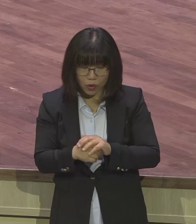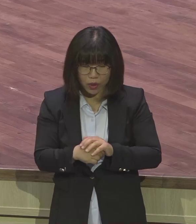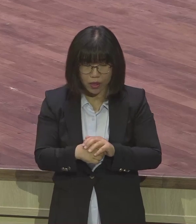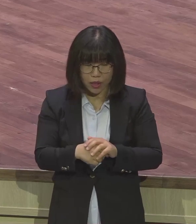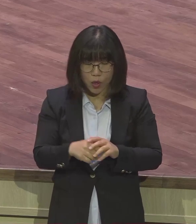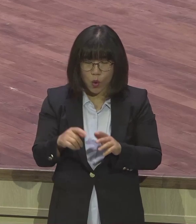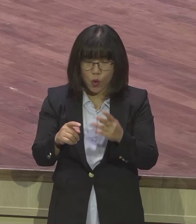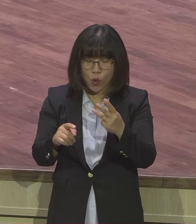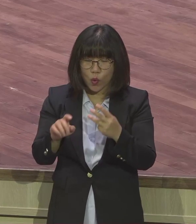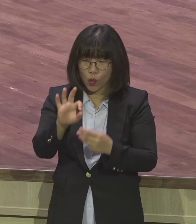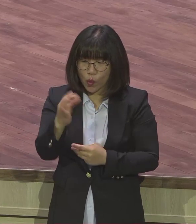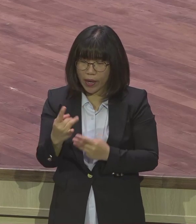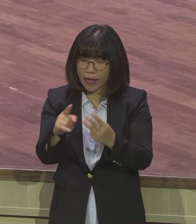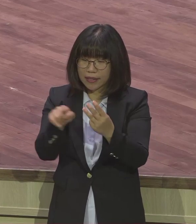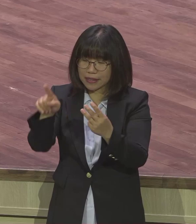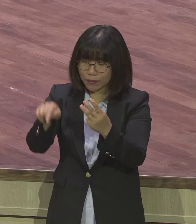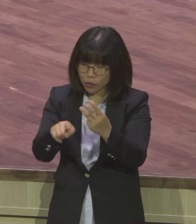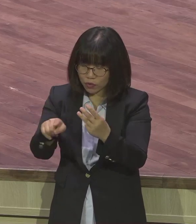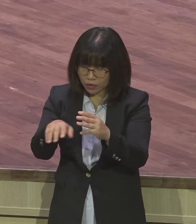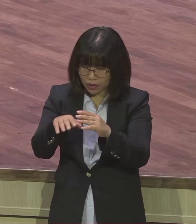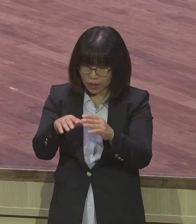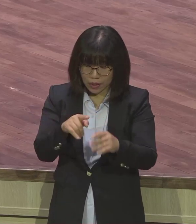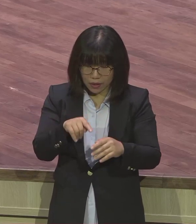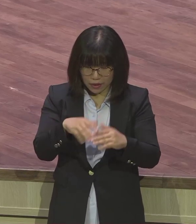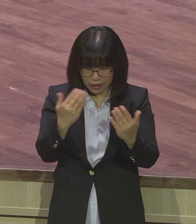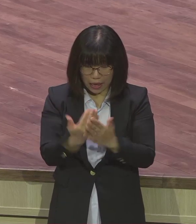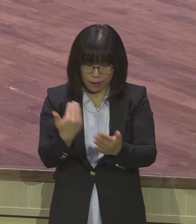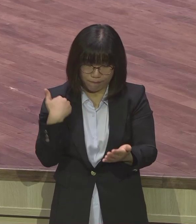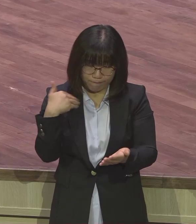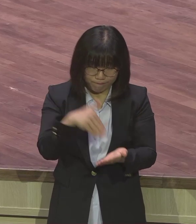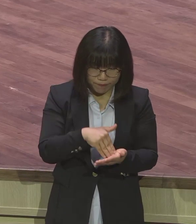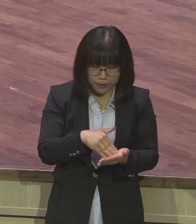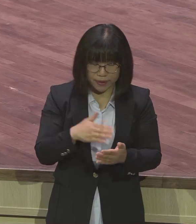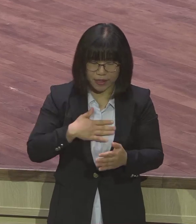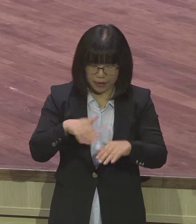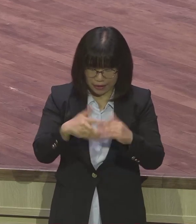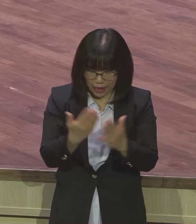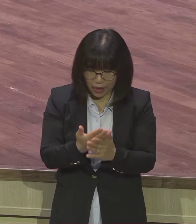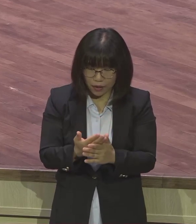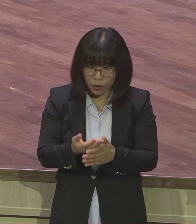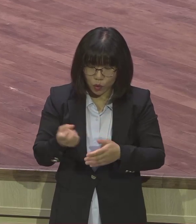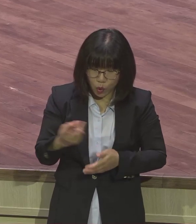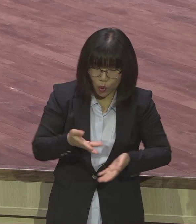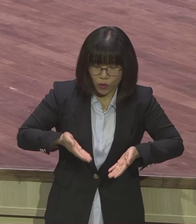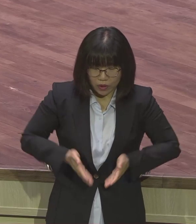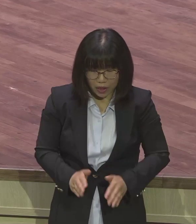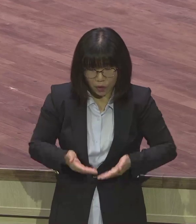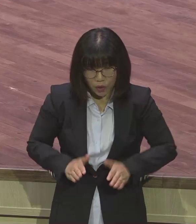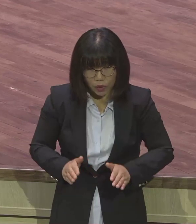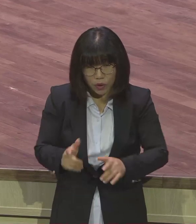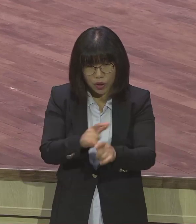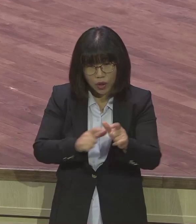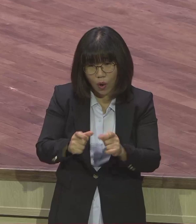외삼촌이 그것을 내 손에서 찾았으므로 내가 스스로 그것을 보충하였으며 내가 이와 같이 낮에는 더위와 밤에는